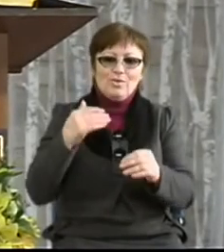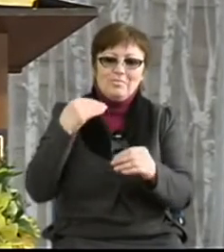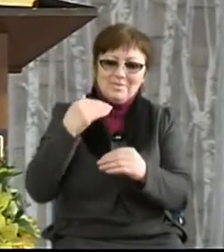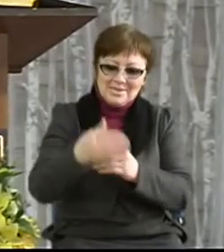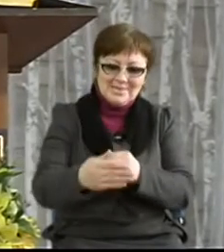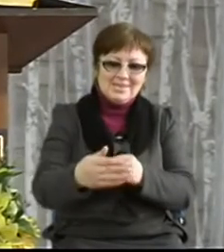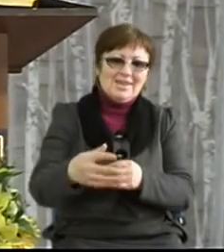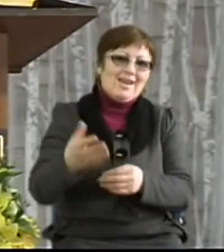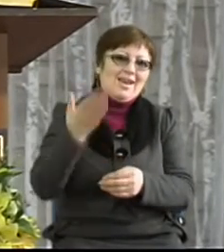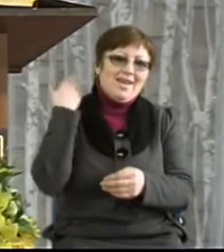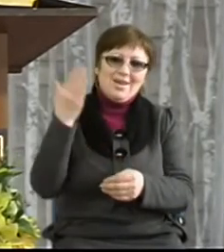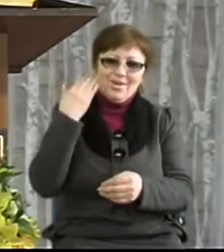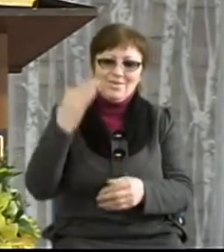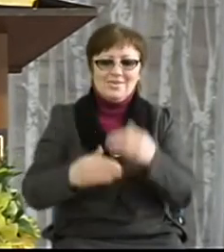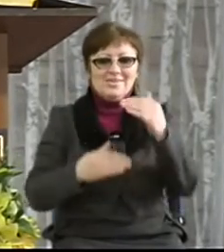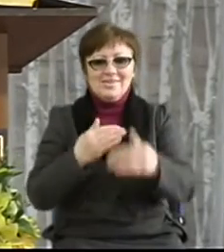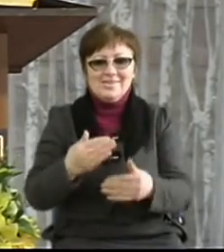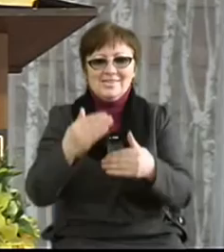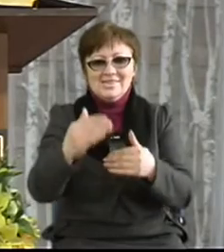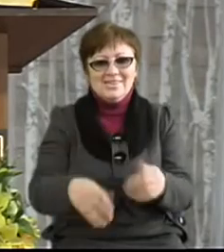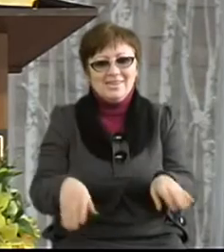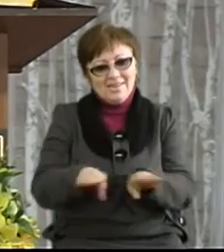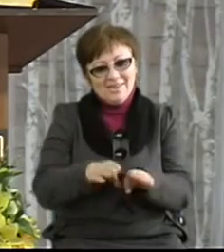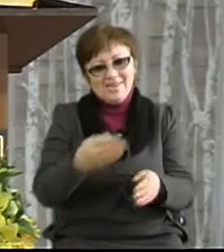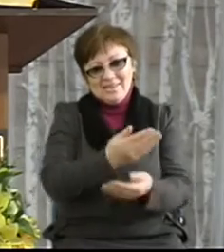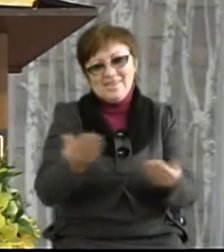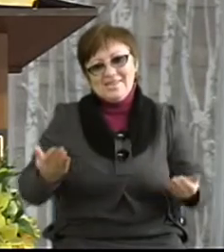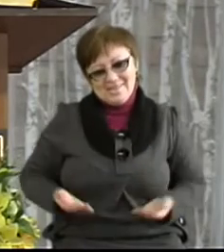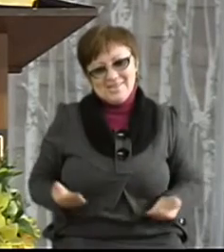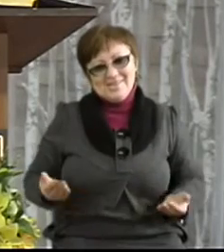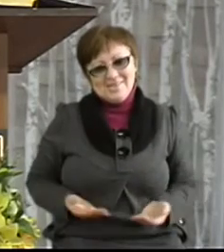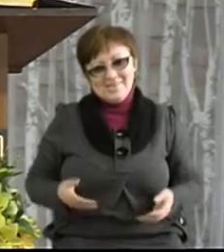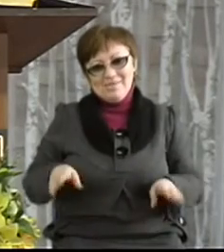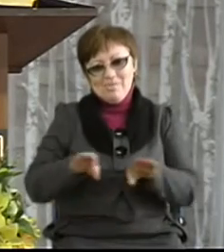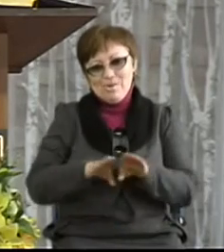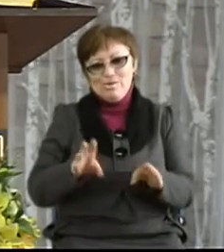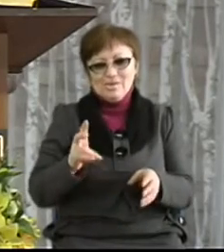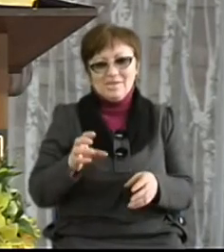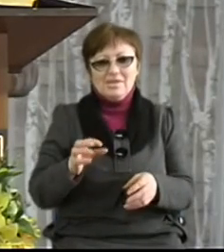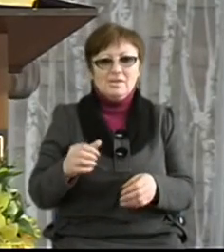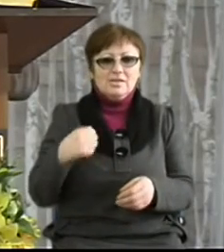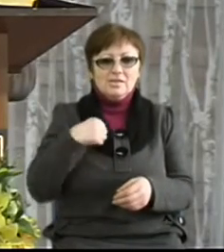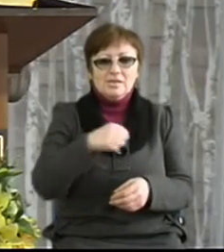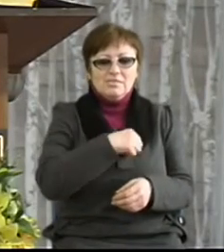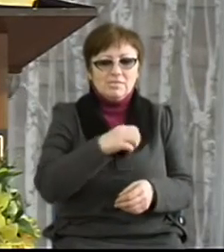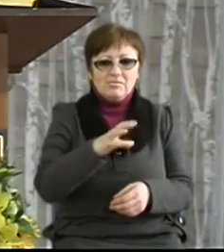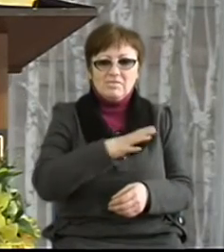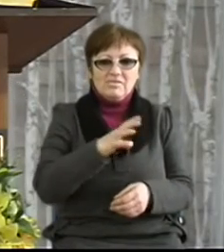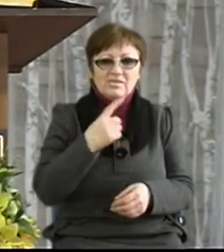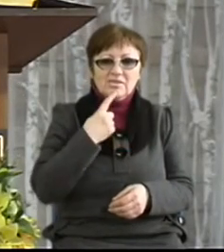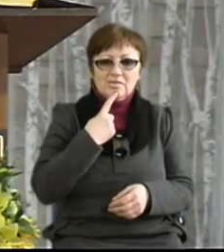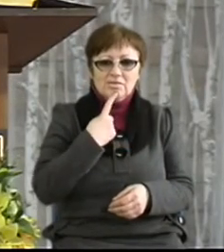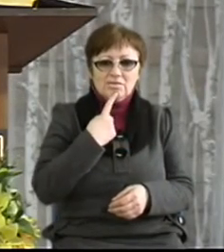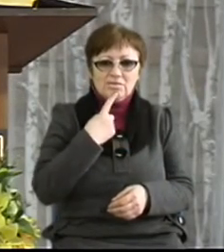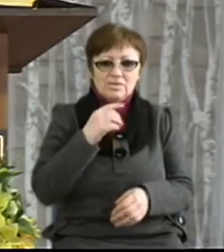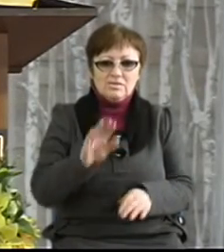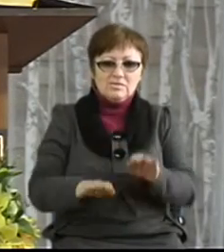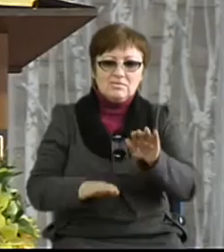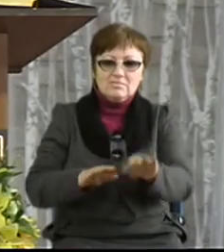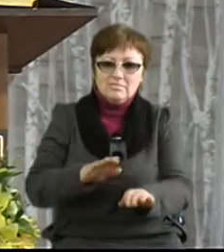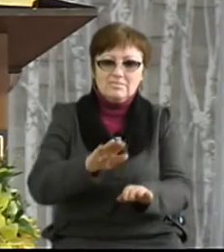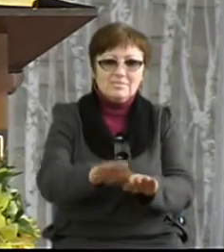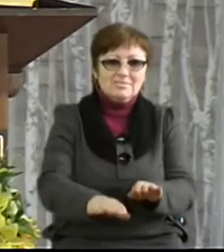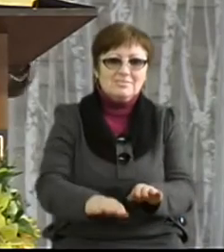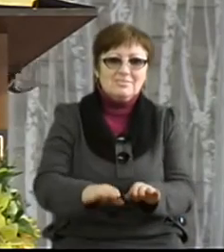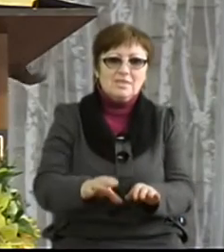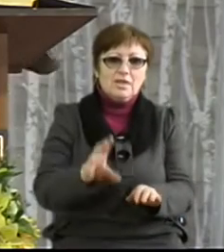двигаться. И вот в жизни нашей оно чем-то похоже на эту тропу, что самим нам довольно бывает, может быть, не просто двигаться, но если